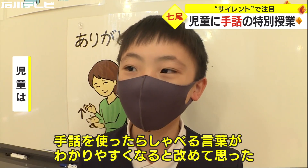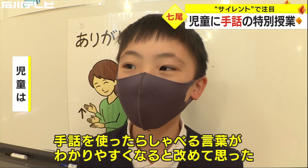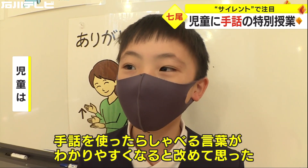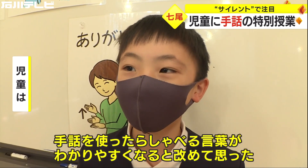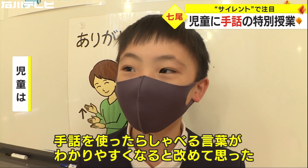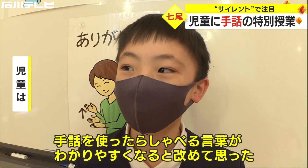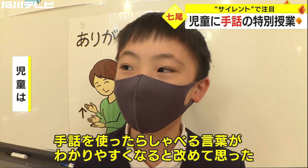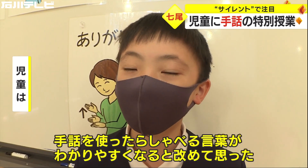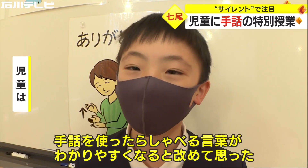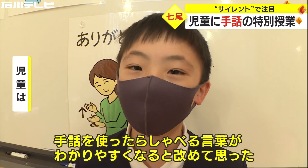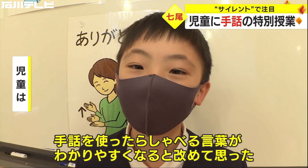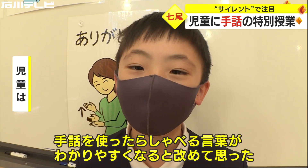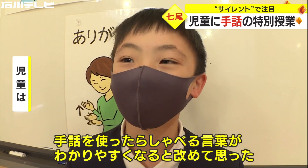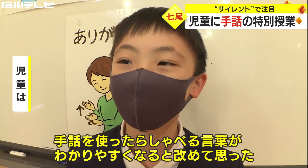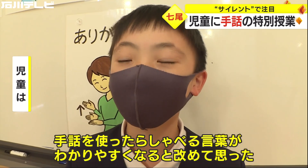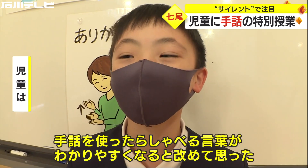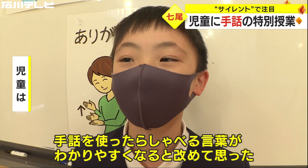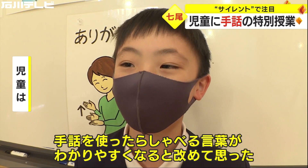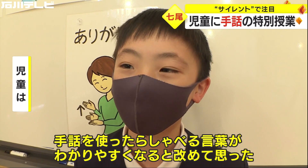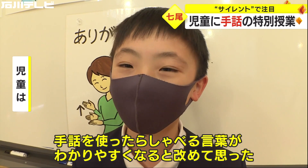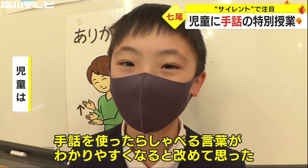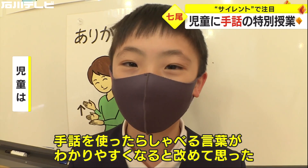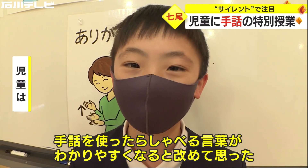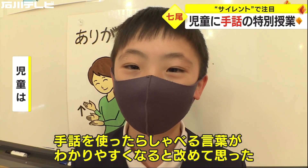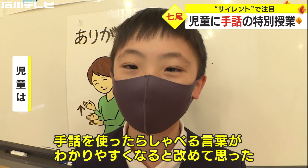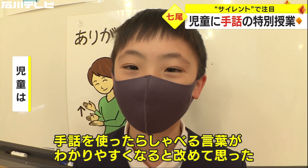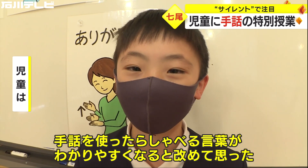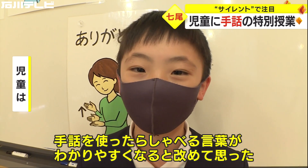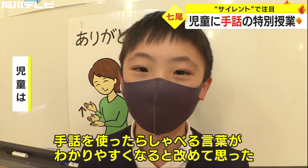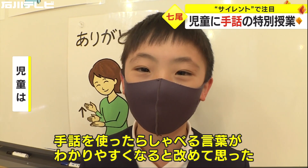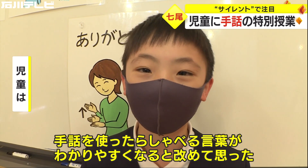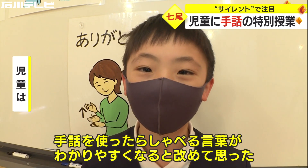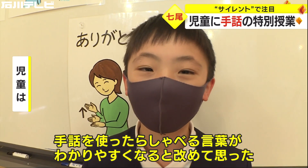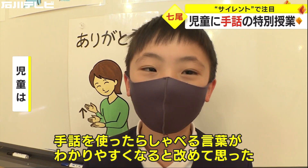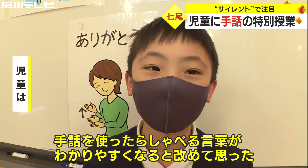手話を使ったら喋る言葉が分かりやすくなることが